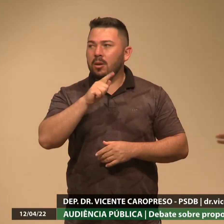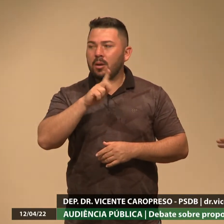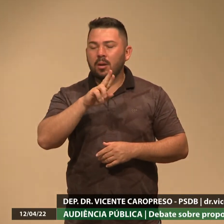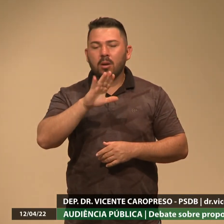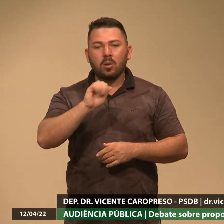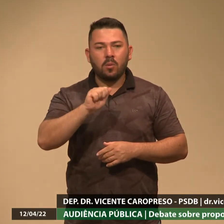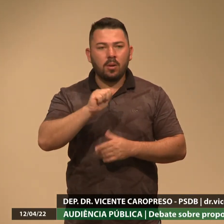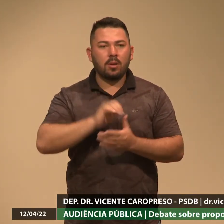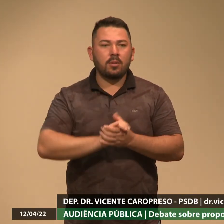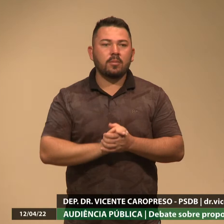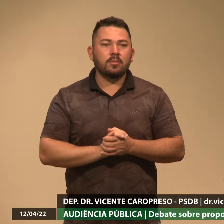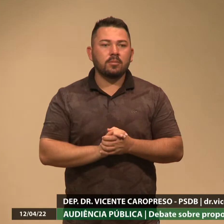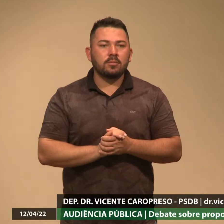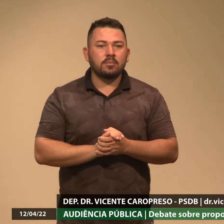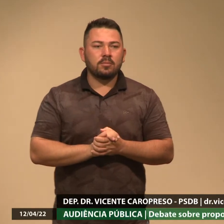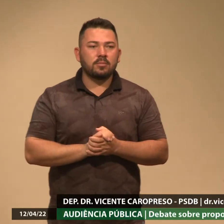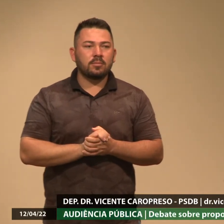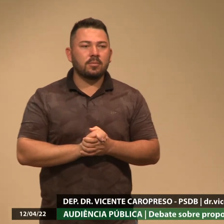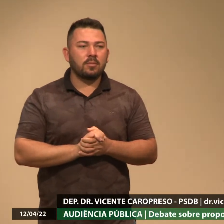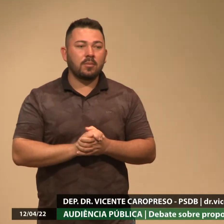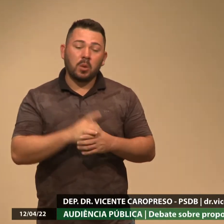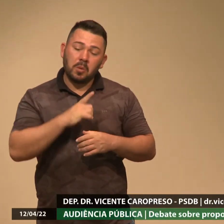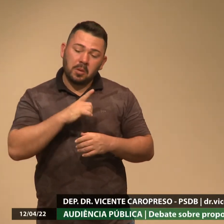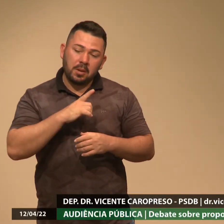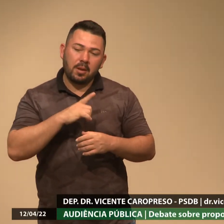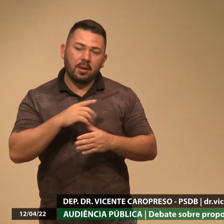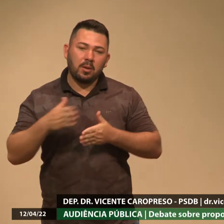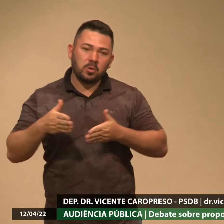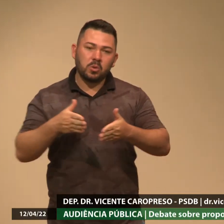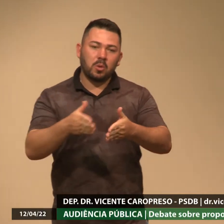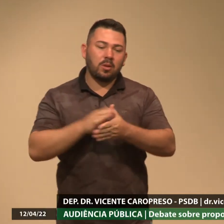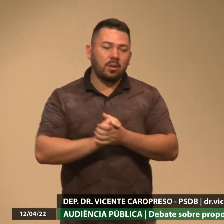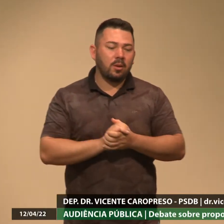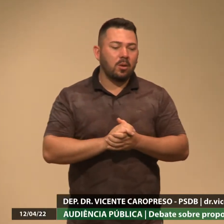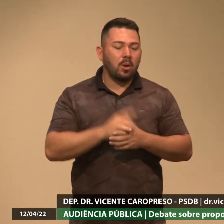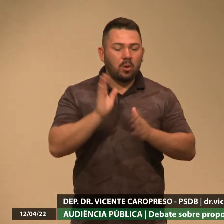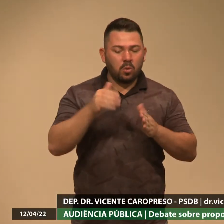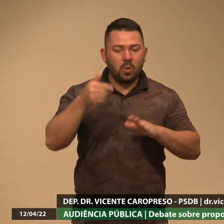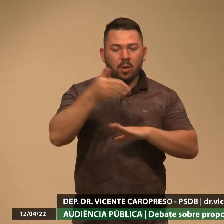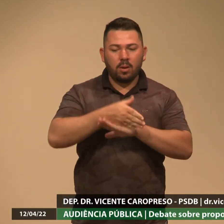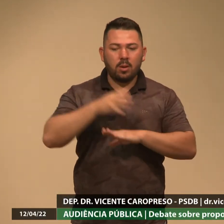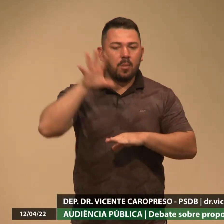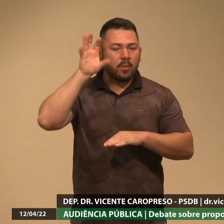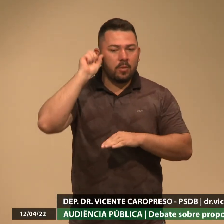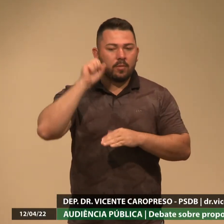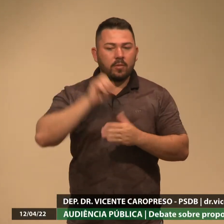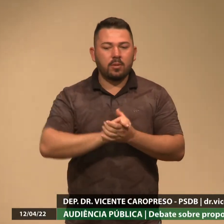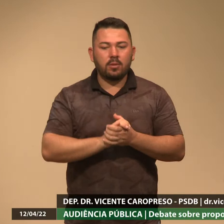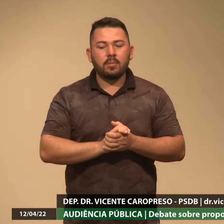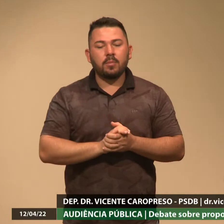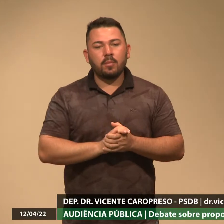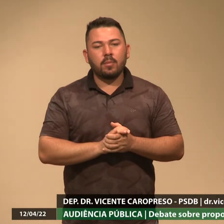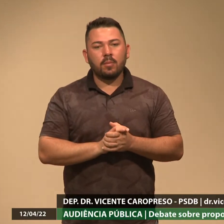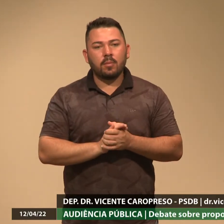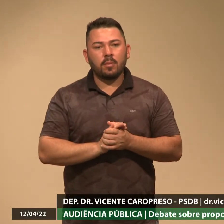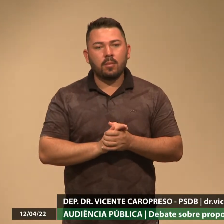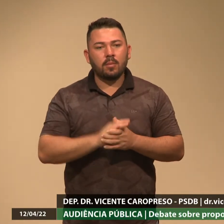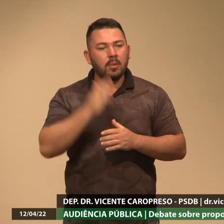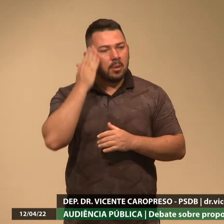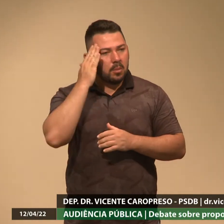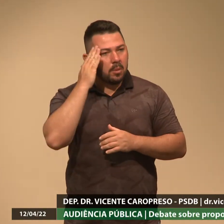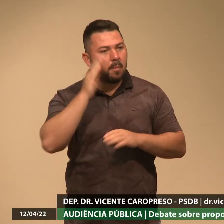de destaque neste roteiro aí né mas estou aqui para ouvir tô aqui para né ser mais um